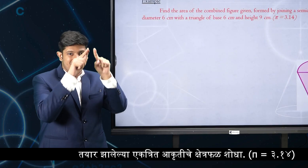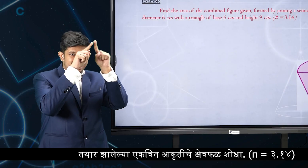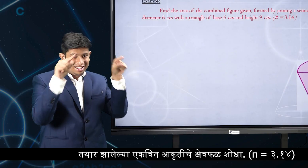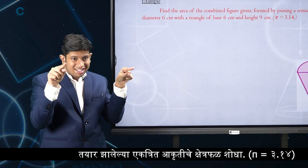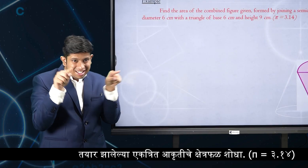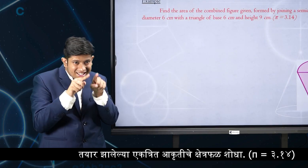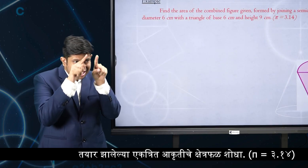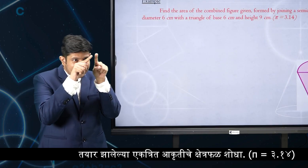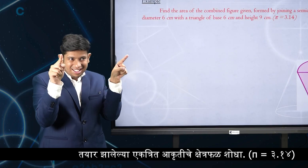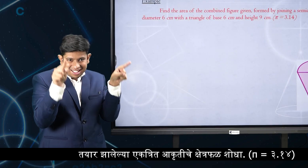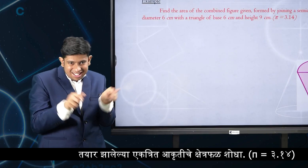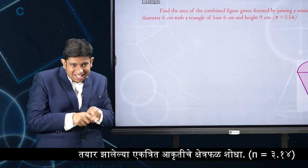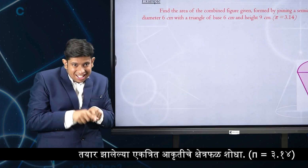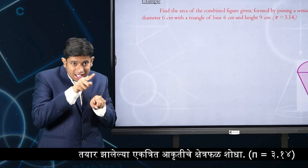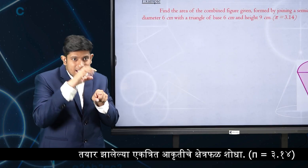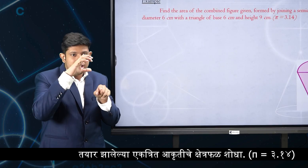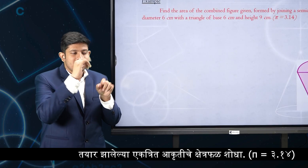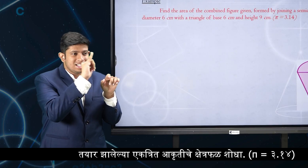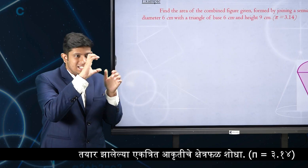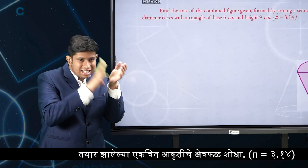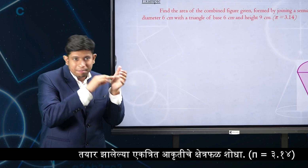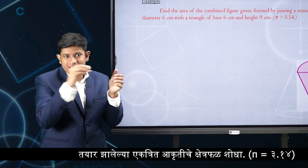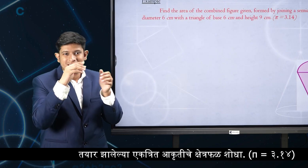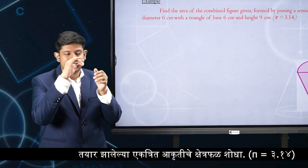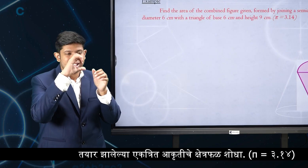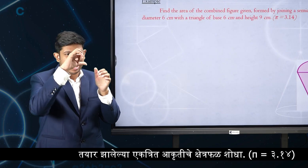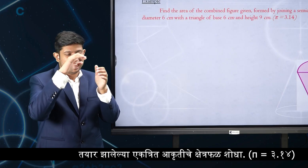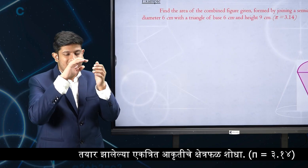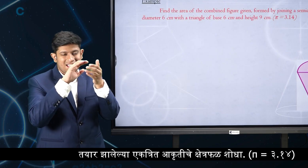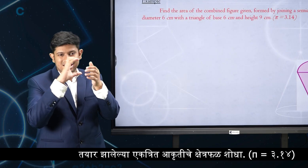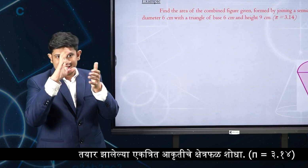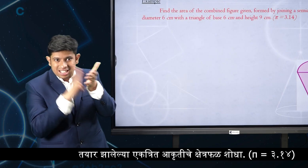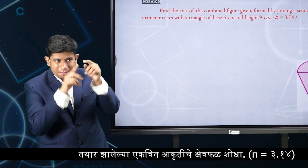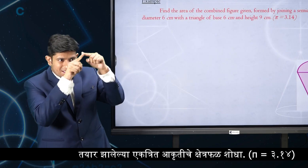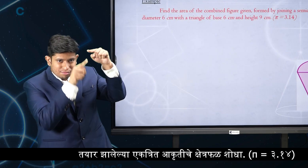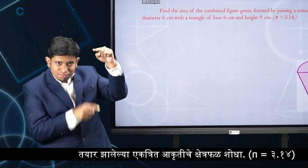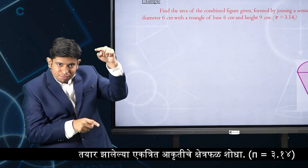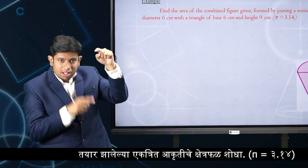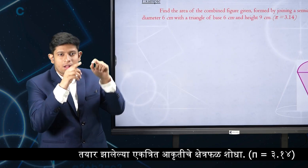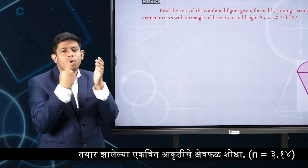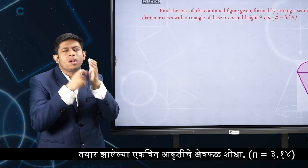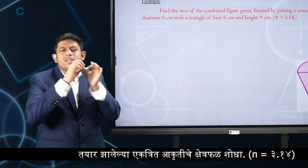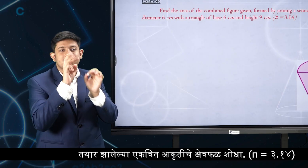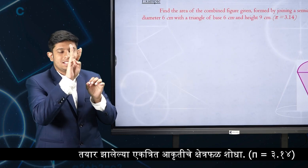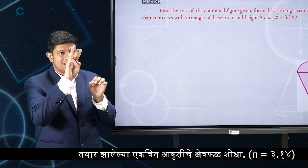झालेल्या एकत्रित आकृतीचे क्षेत्रफळ शोधा. पाय इज इक्वल टू 3.14.